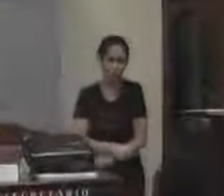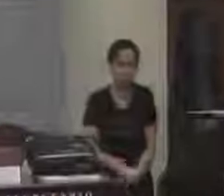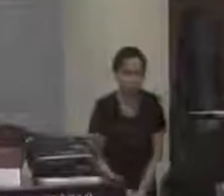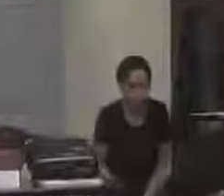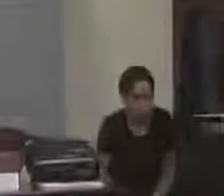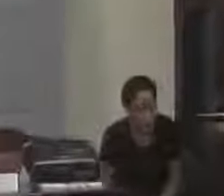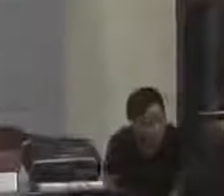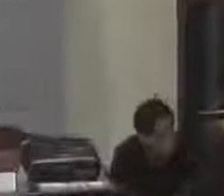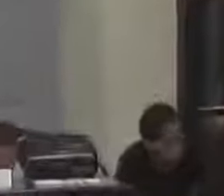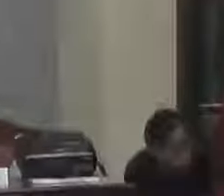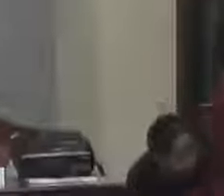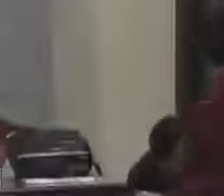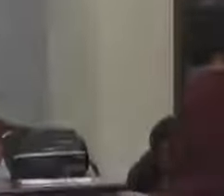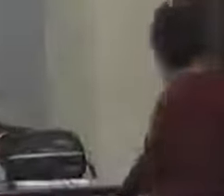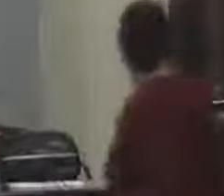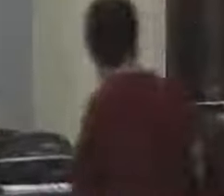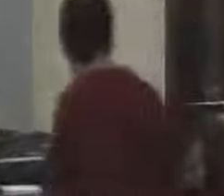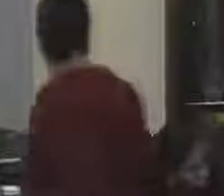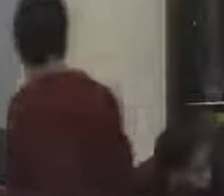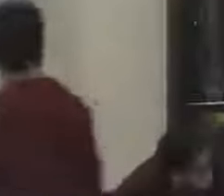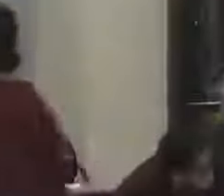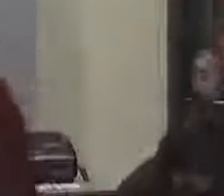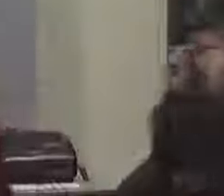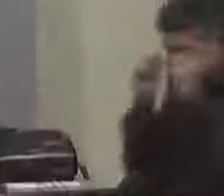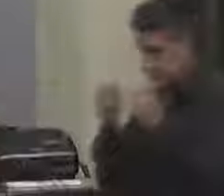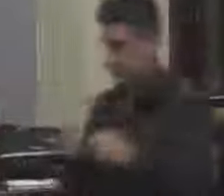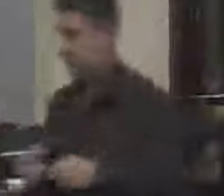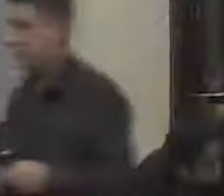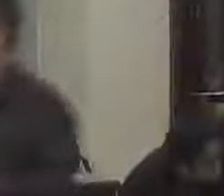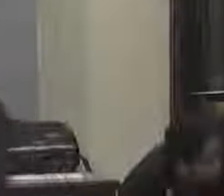Obrigada. Obrigada.